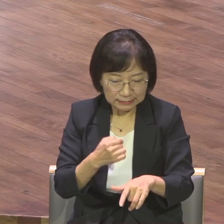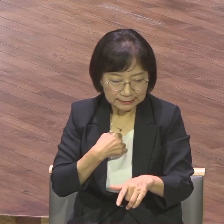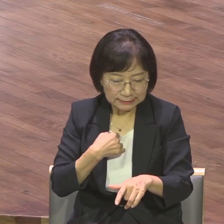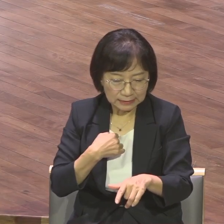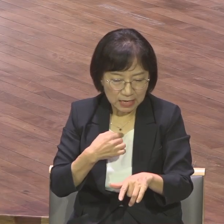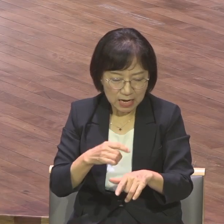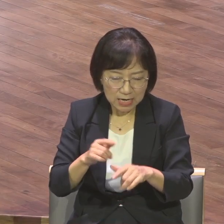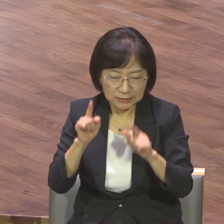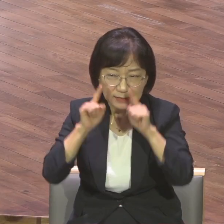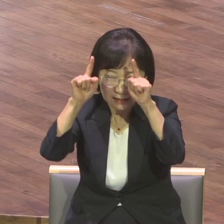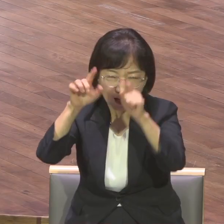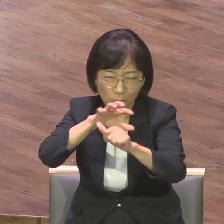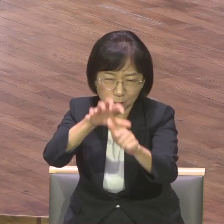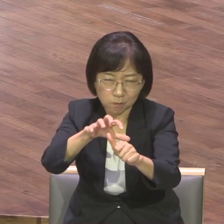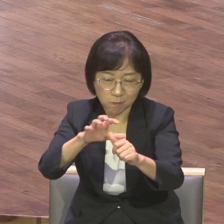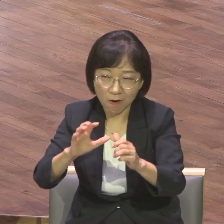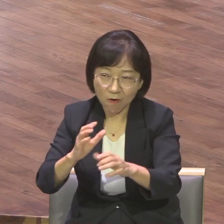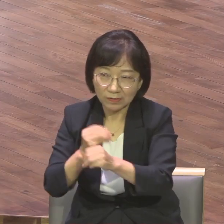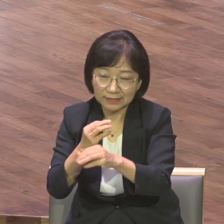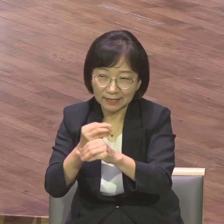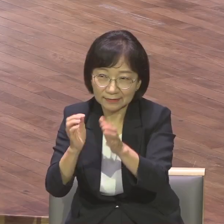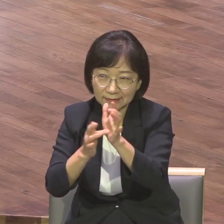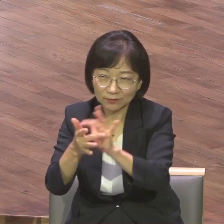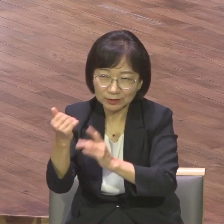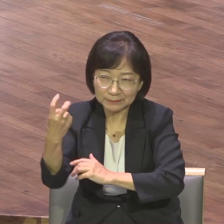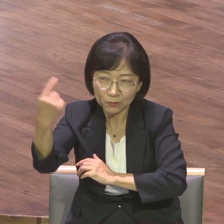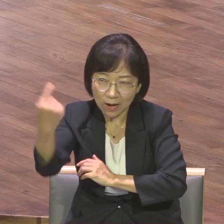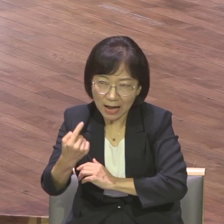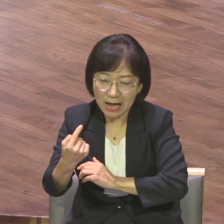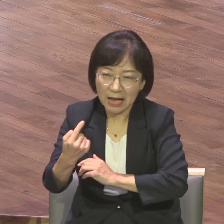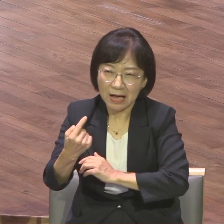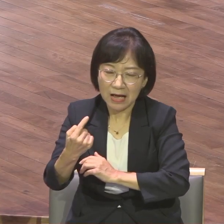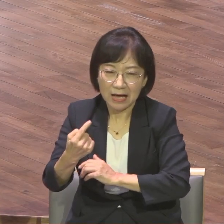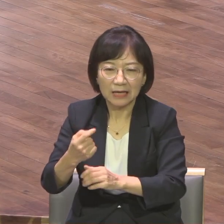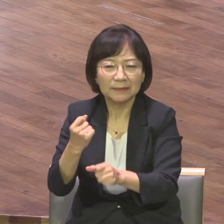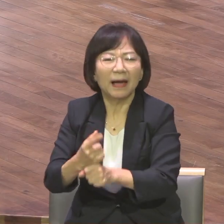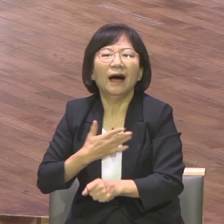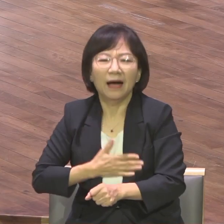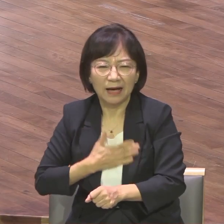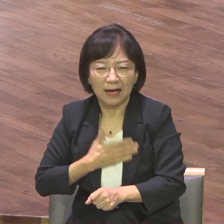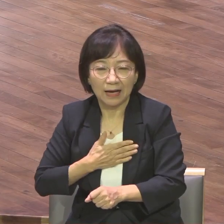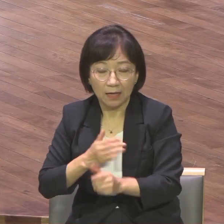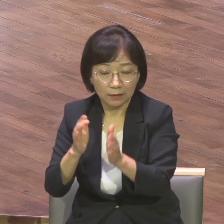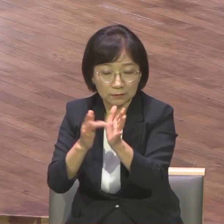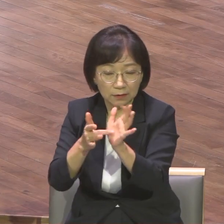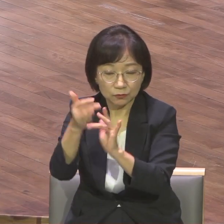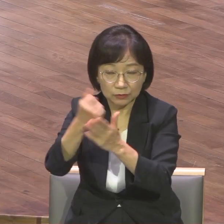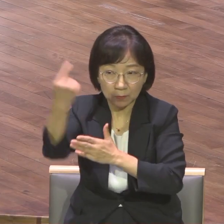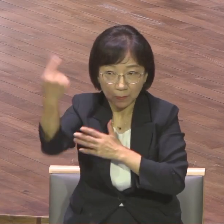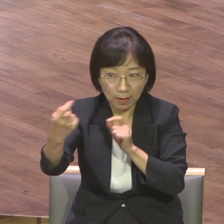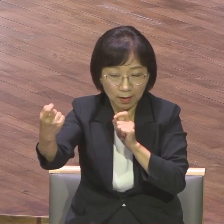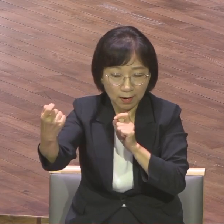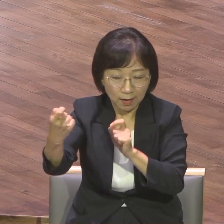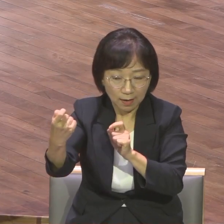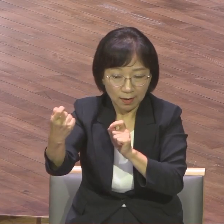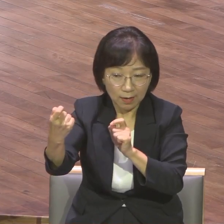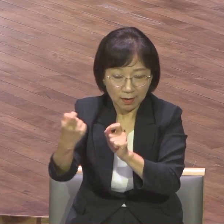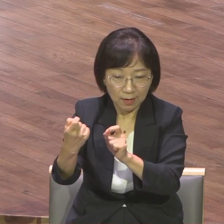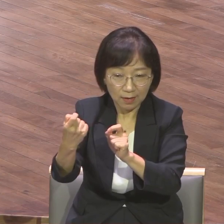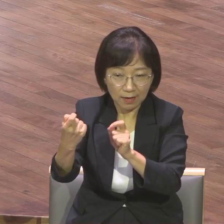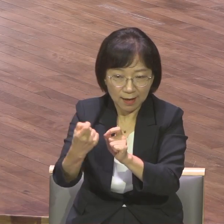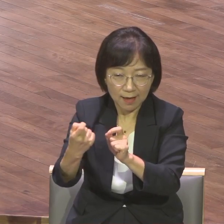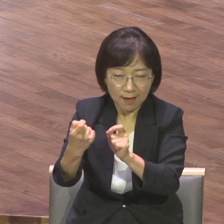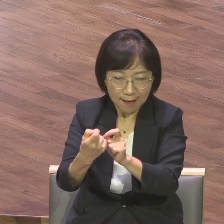얼마 남지 않았기 때문에, 그래서 예수님 오실 시간이 다 됐기 때문에 이 시간이 흐르면 흐를수록